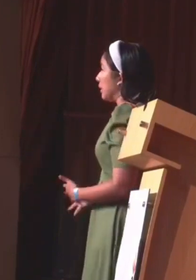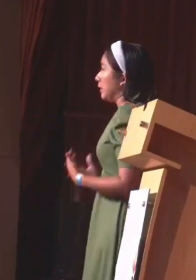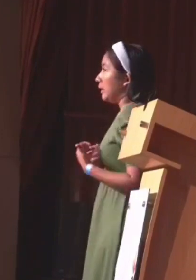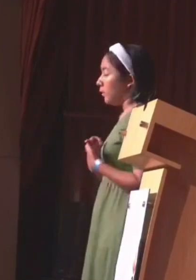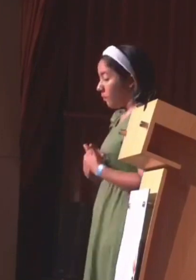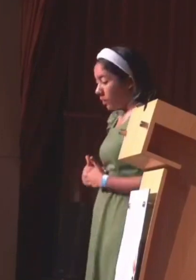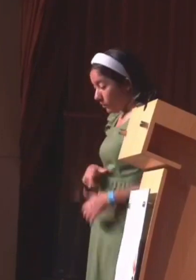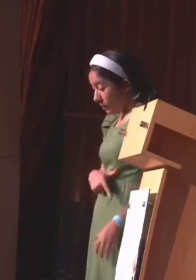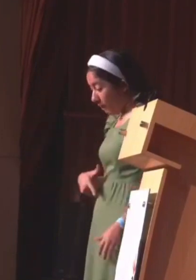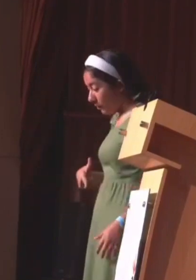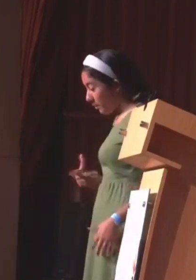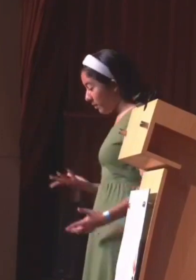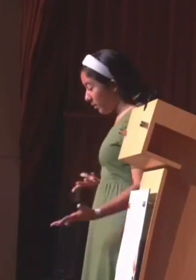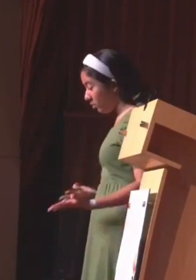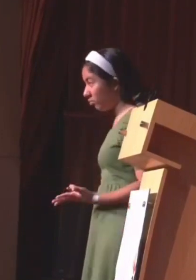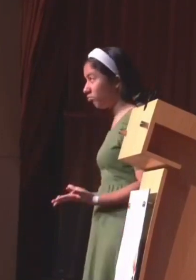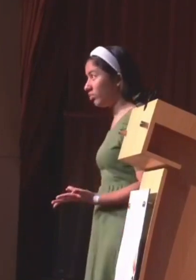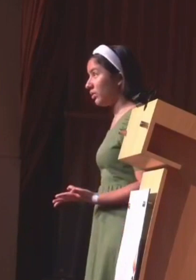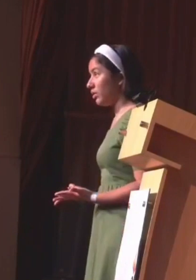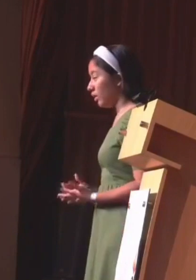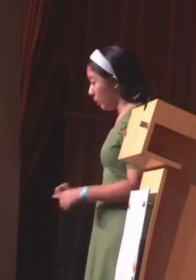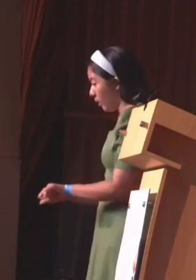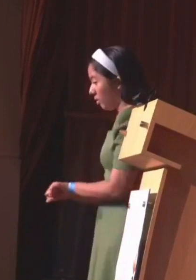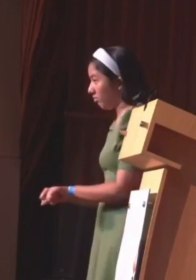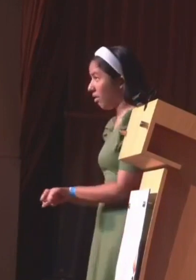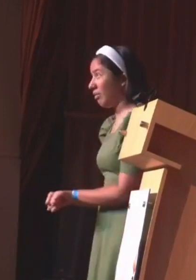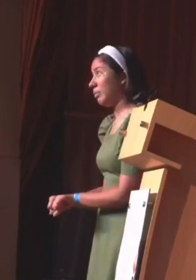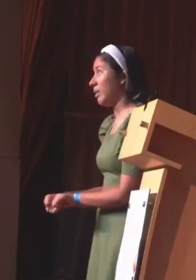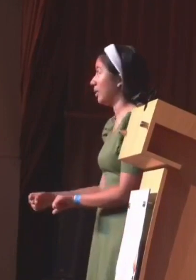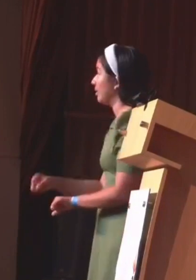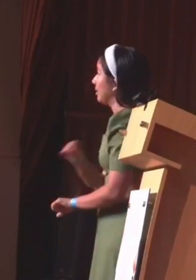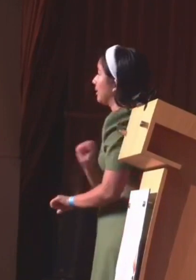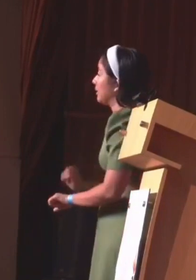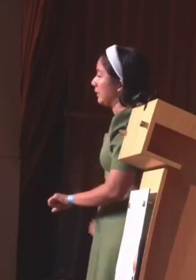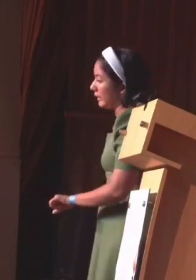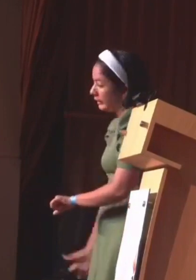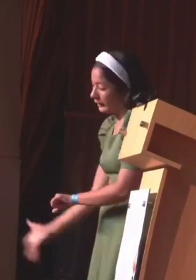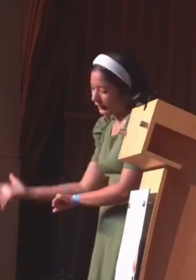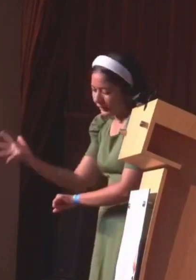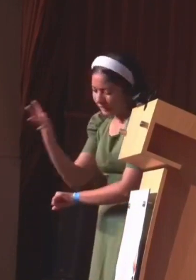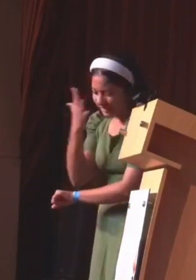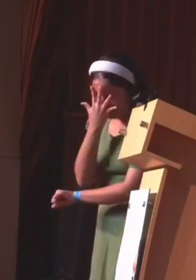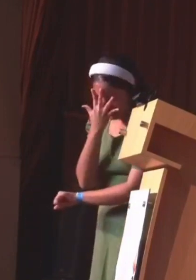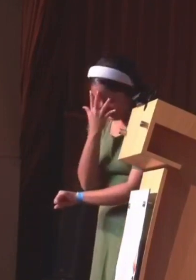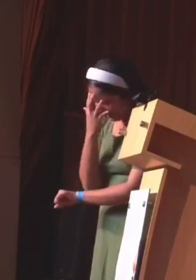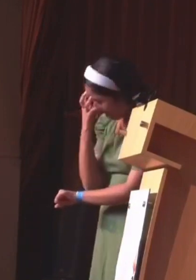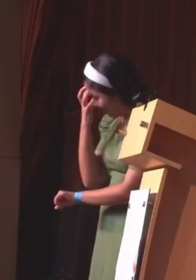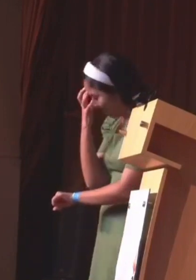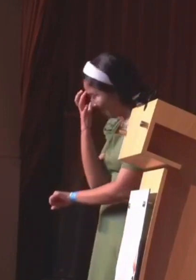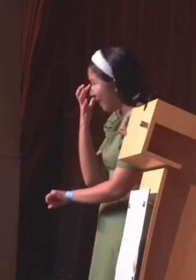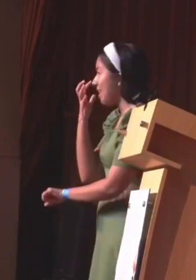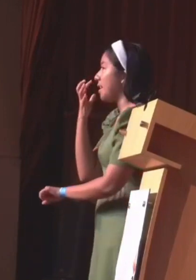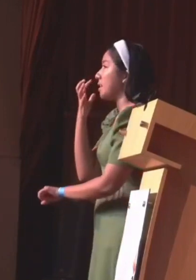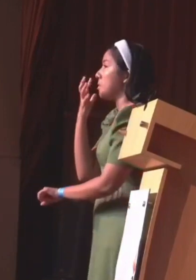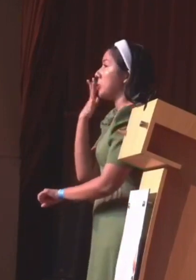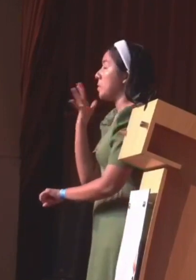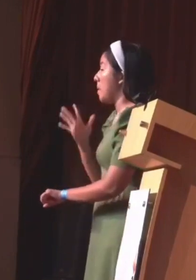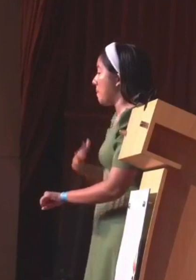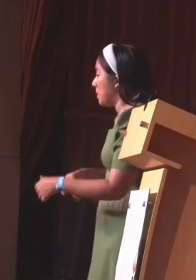eso. Pero yo, y los zapatos, Señor, qué pena. Yo paso al altar y me los